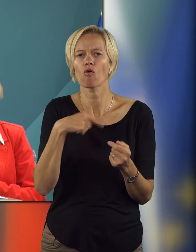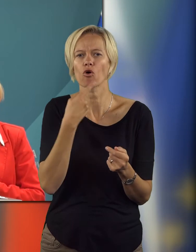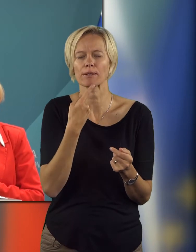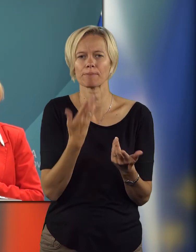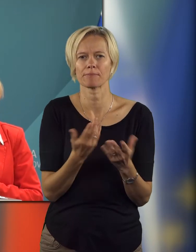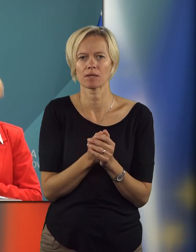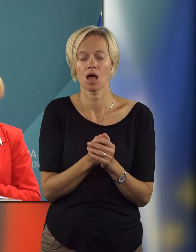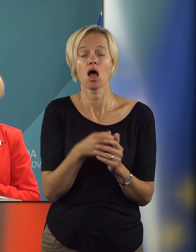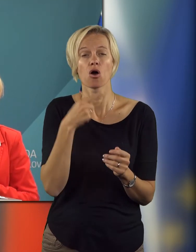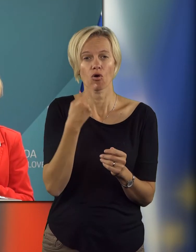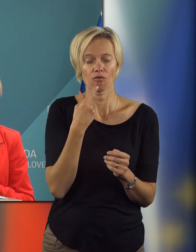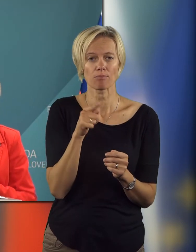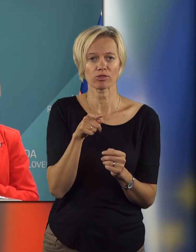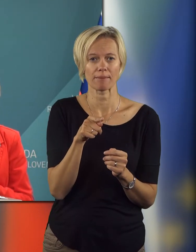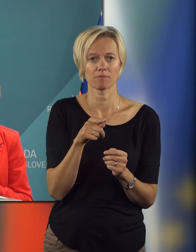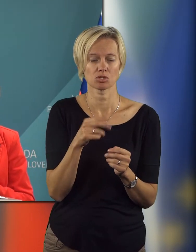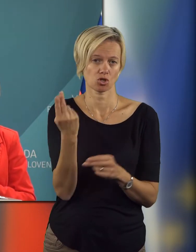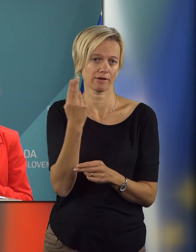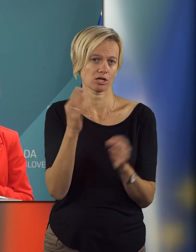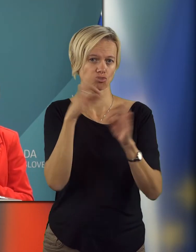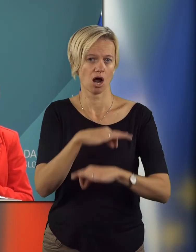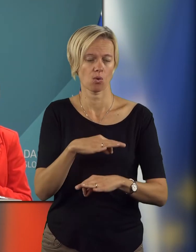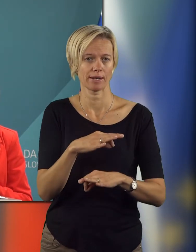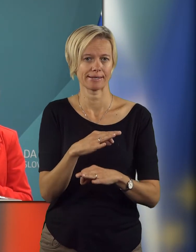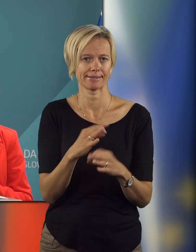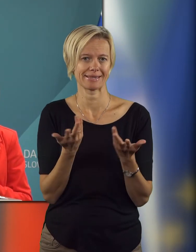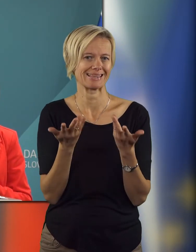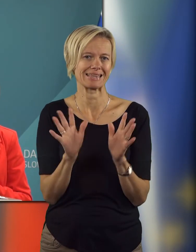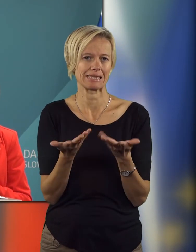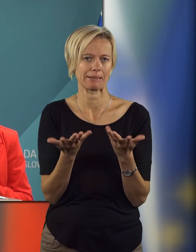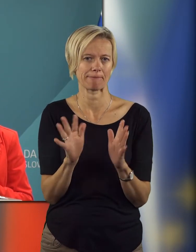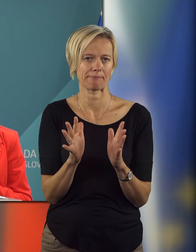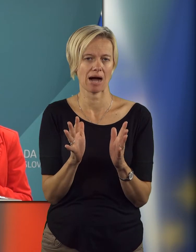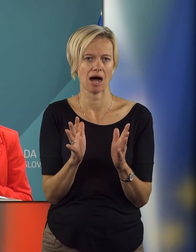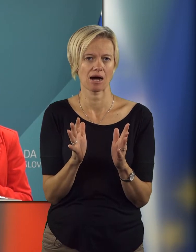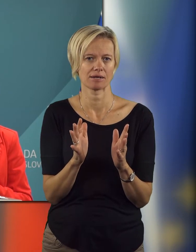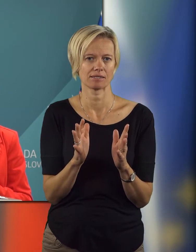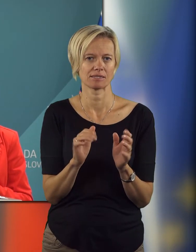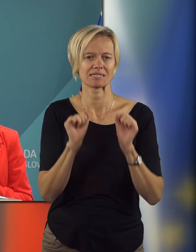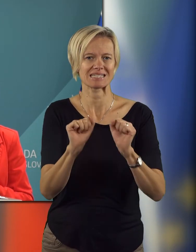čem govorim? Govorim o tem, da Slovenija žal nima